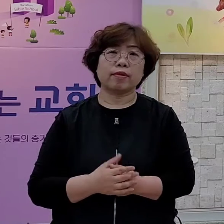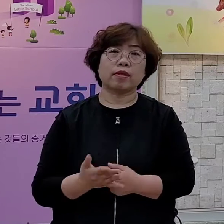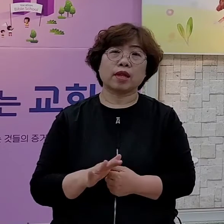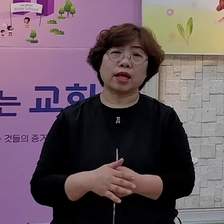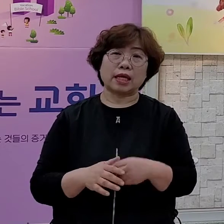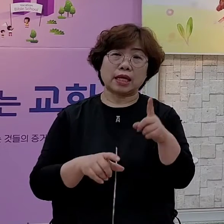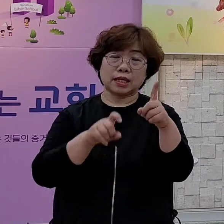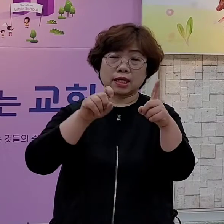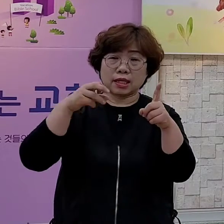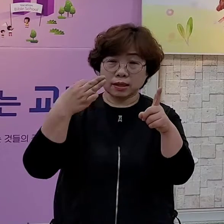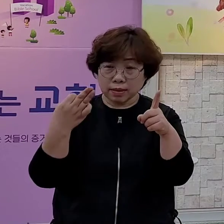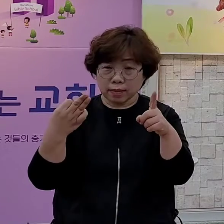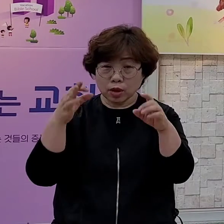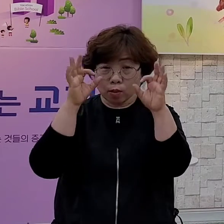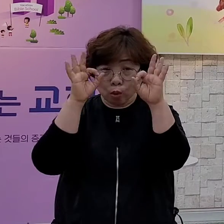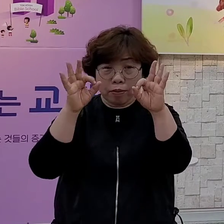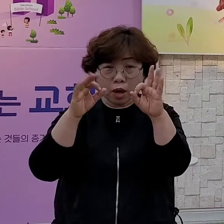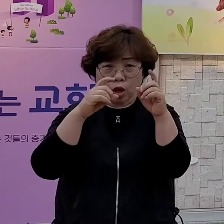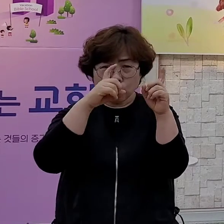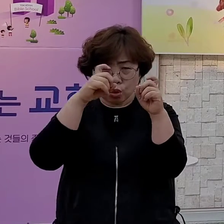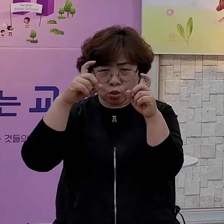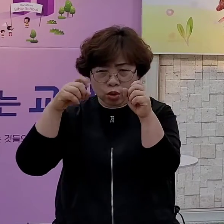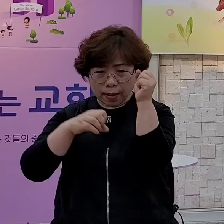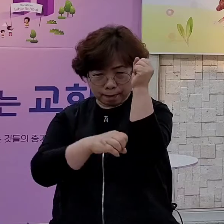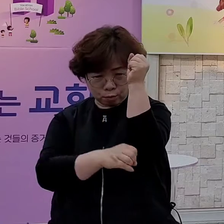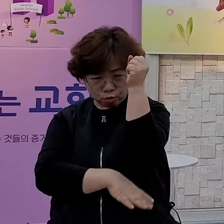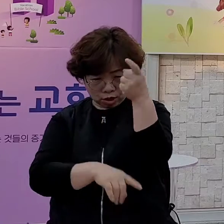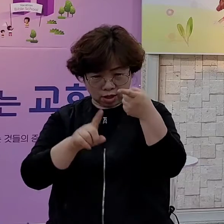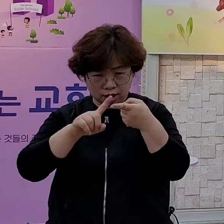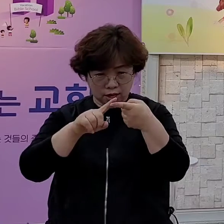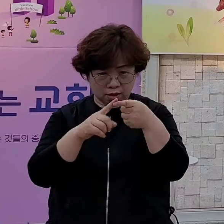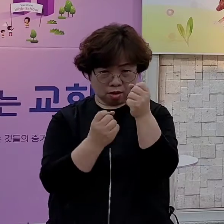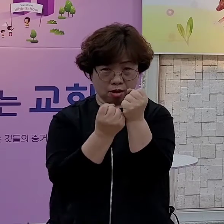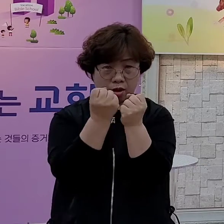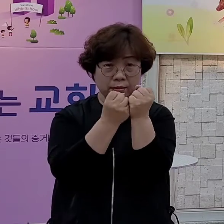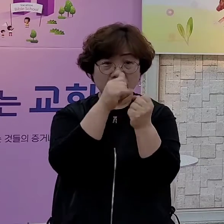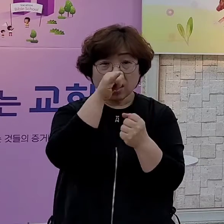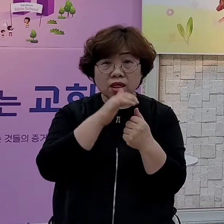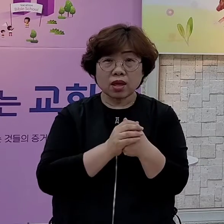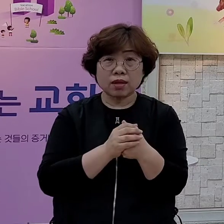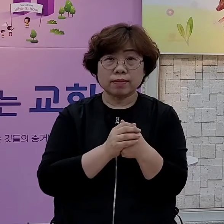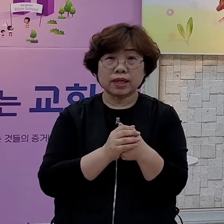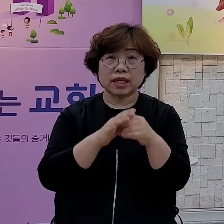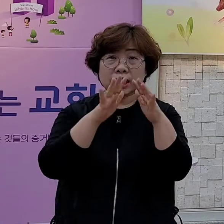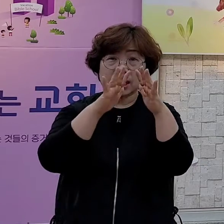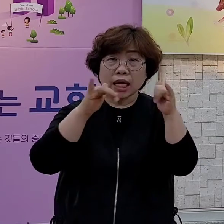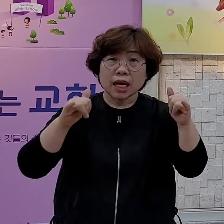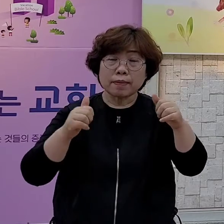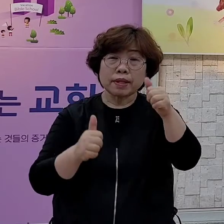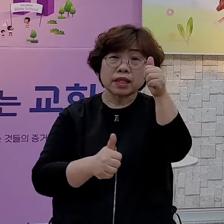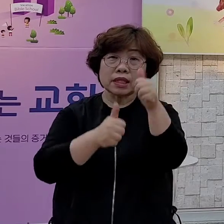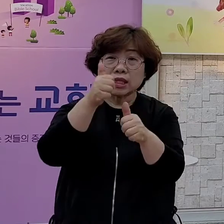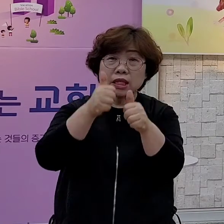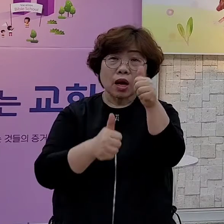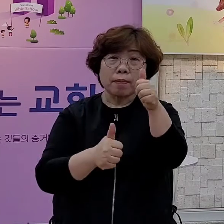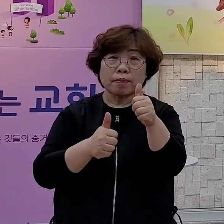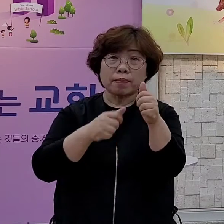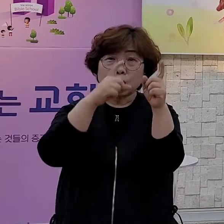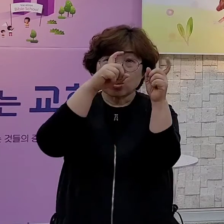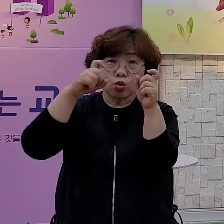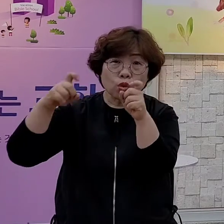대해서 밝히고 있습니다. 오늘 본문의 13절에 자, 뭐라고 되어 있습니까? 사람이 시험을 받을 때에